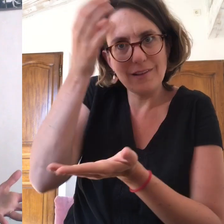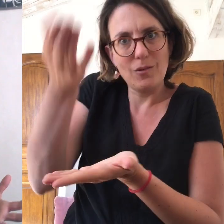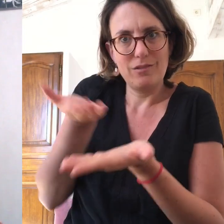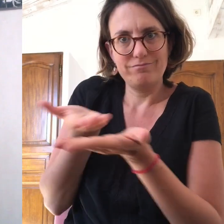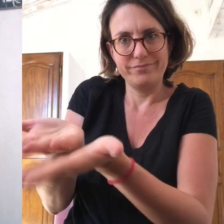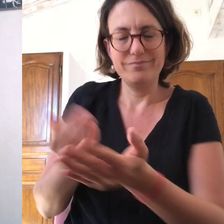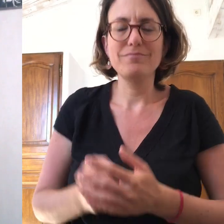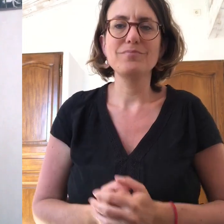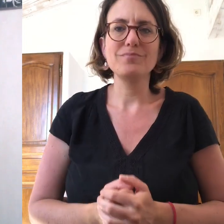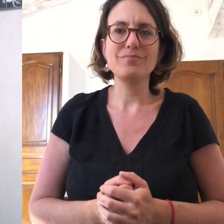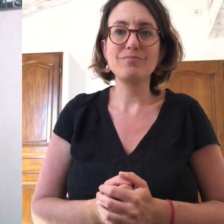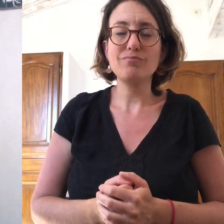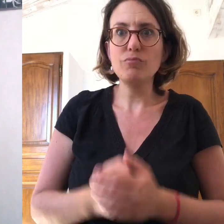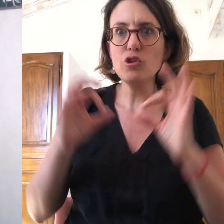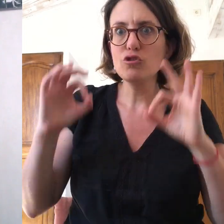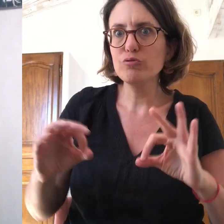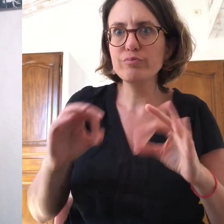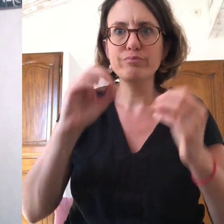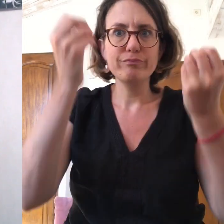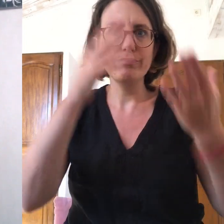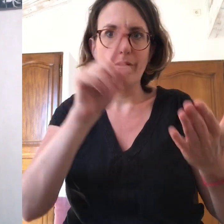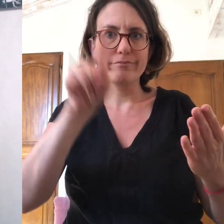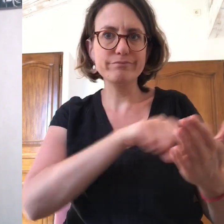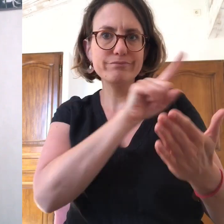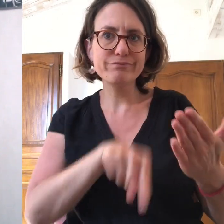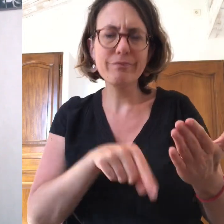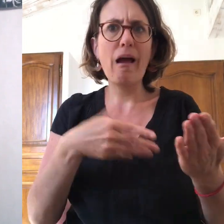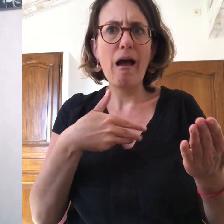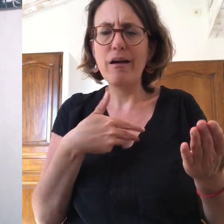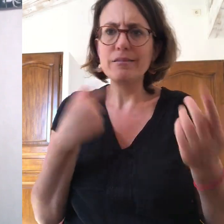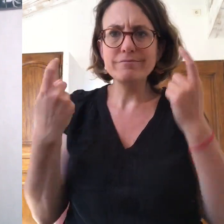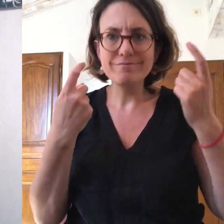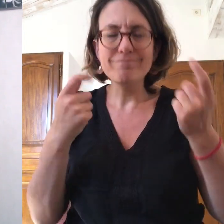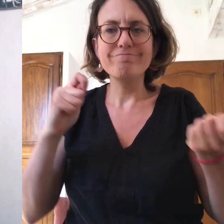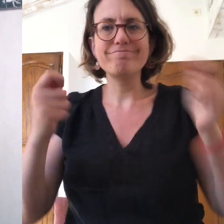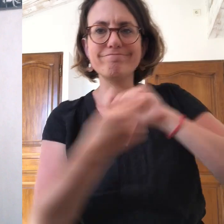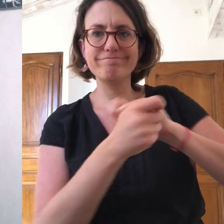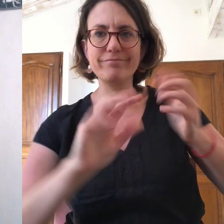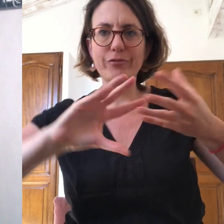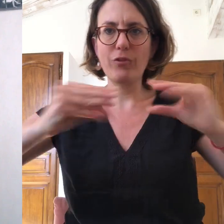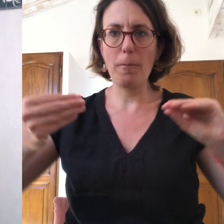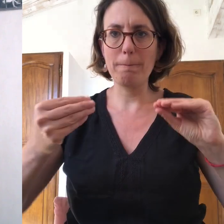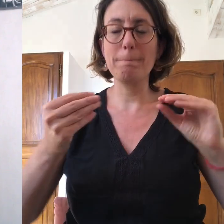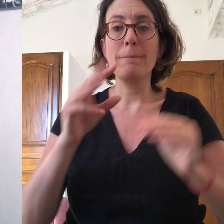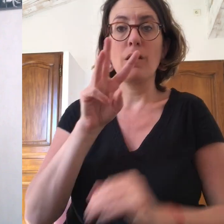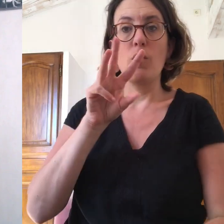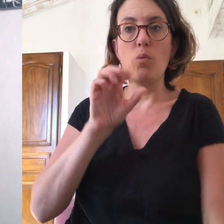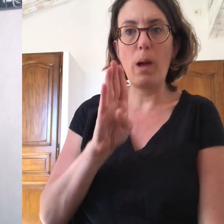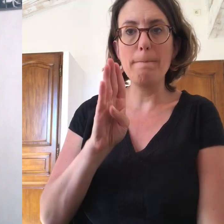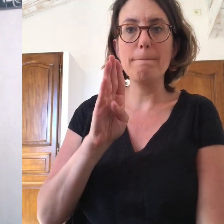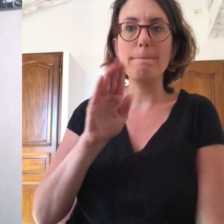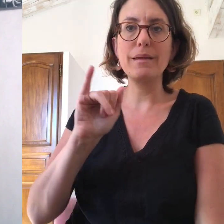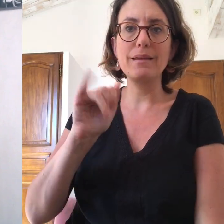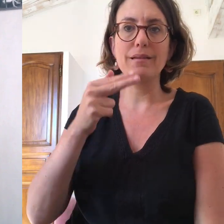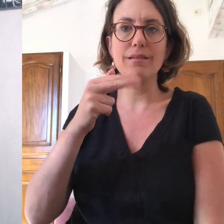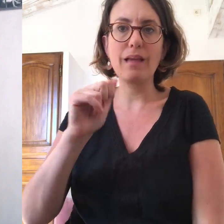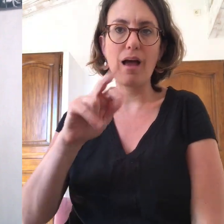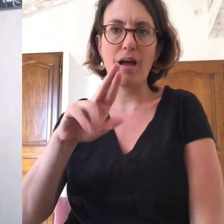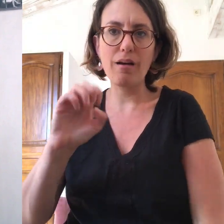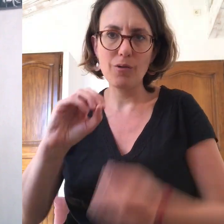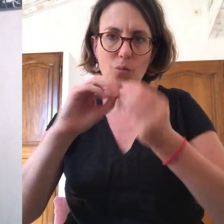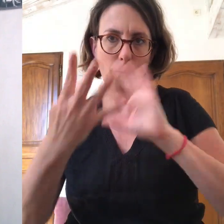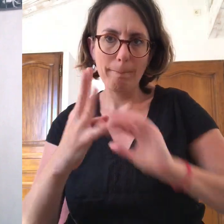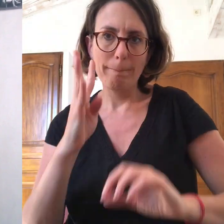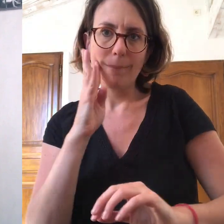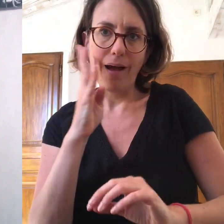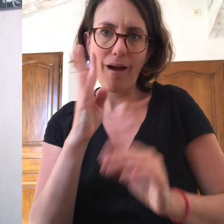partager des savoirs. Bon, évidemment l'événement a été annulé, mais des webinaires, c'est-à-dire des conférences en ligne, sont